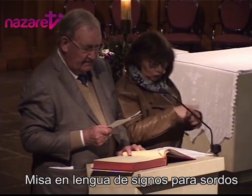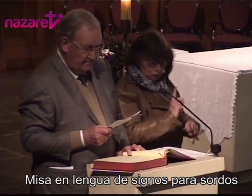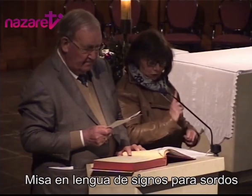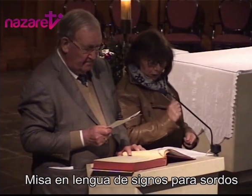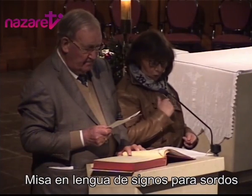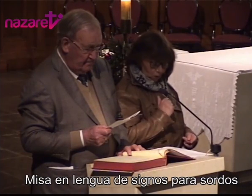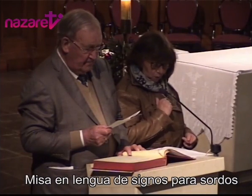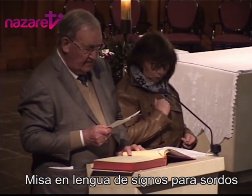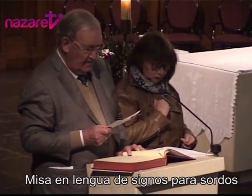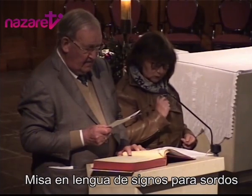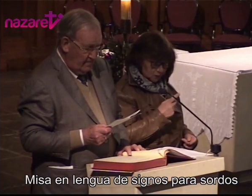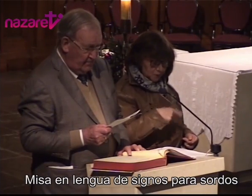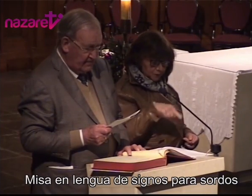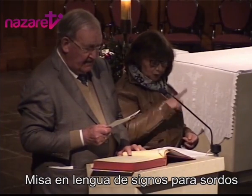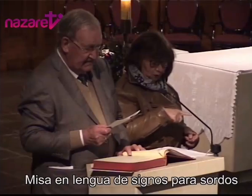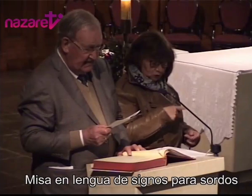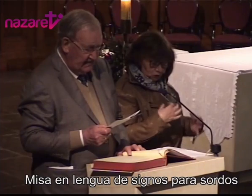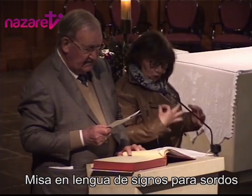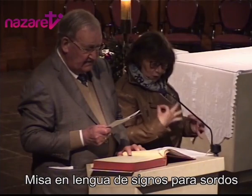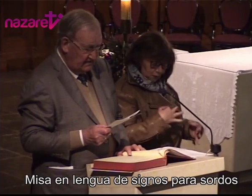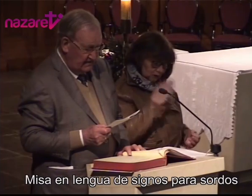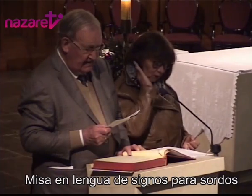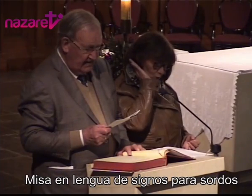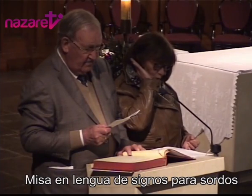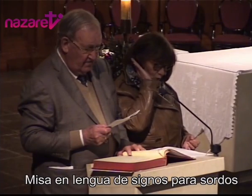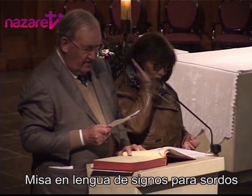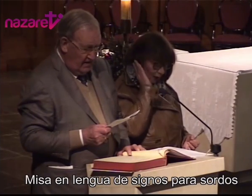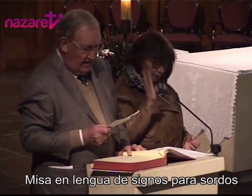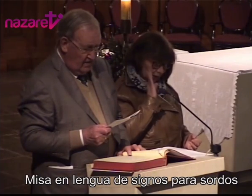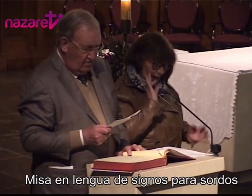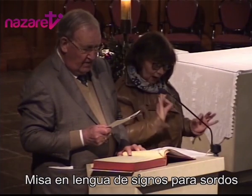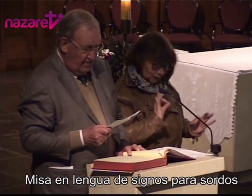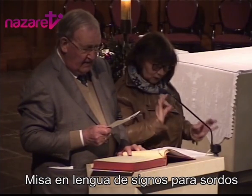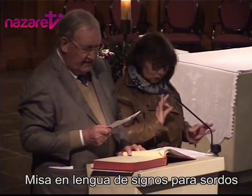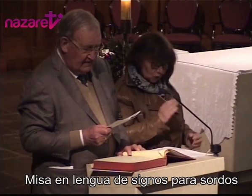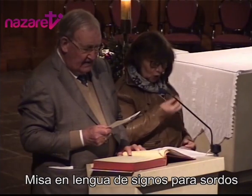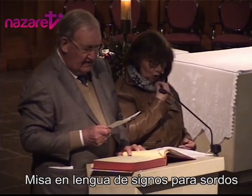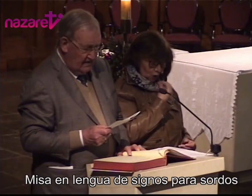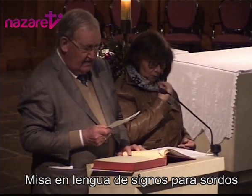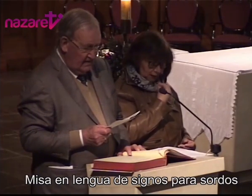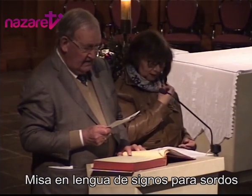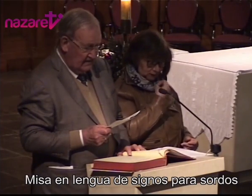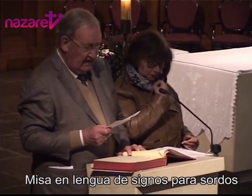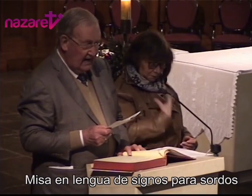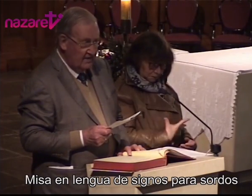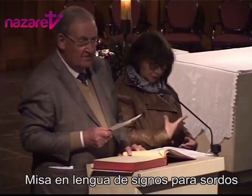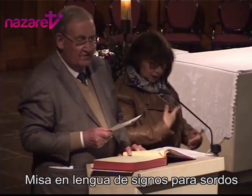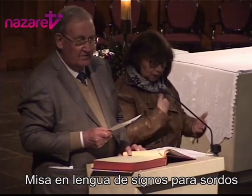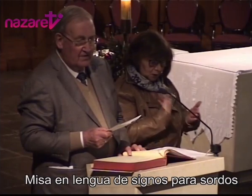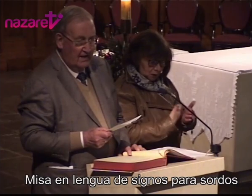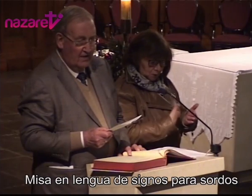balde. ¿Por qué gastáis dinero en lo que no alimenta y el